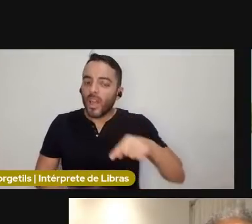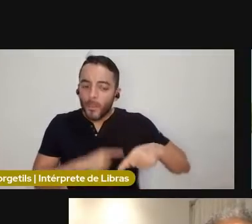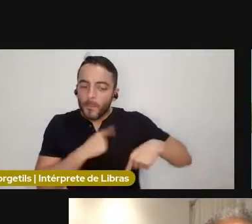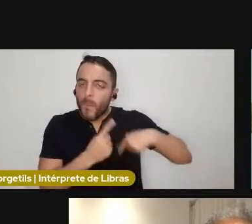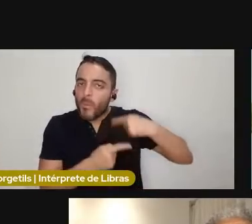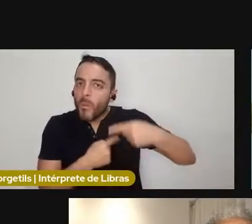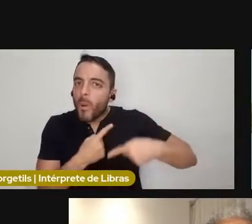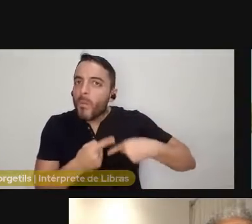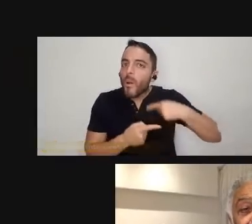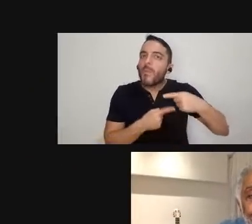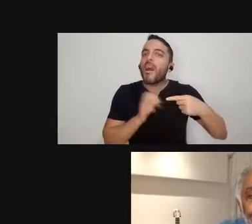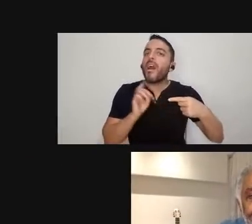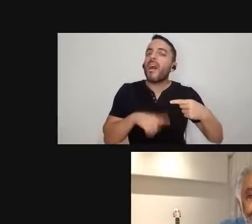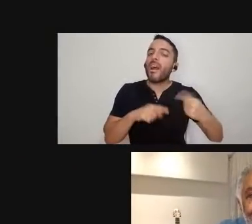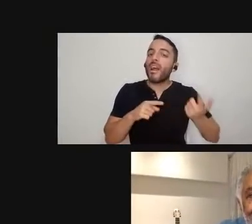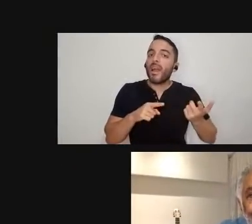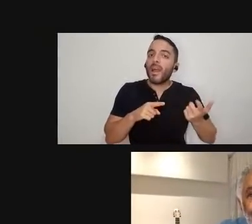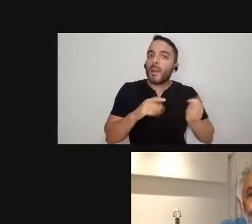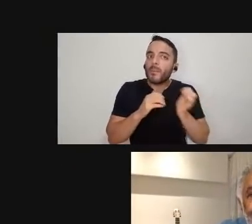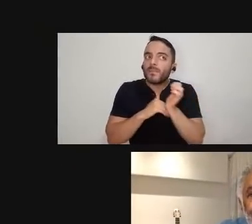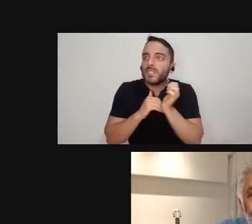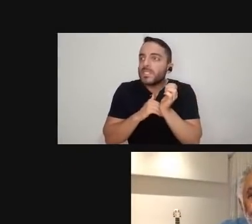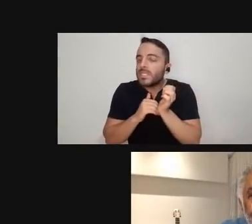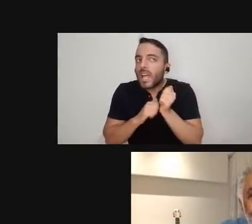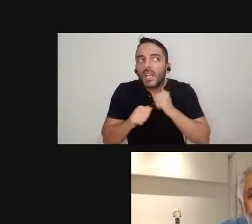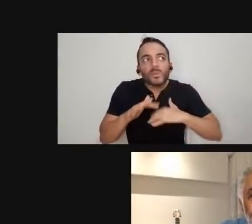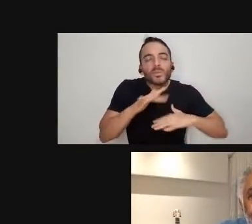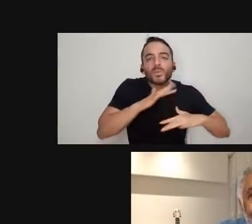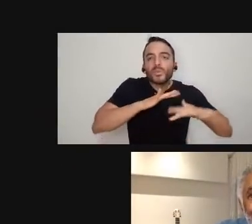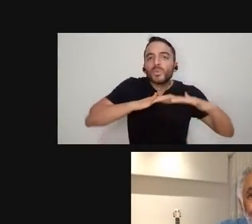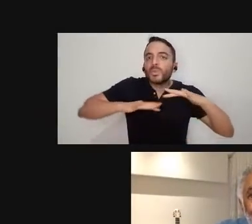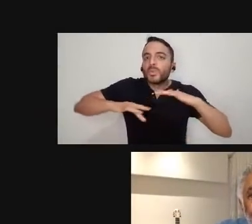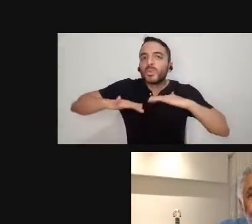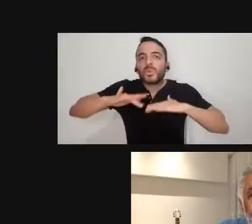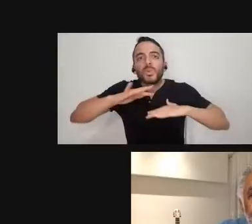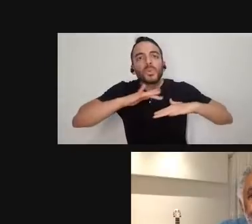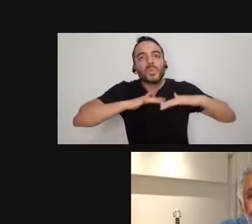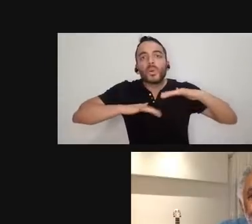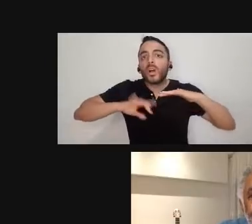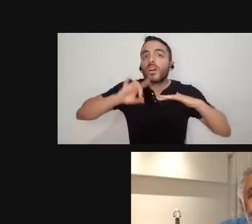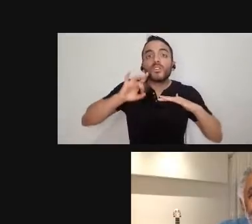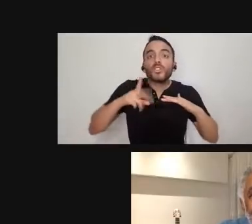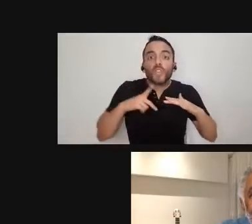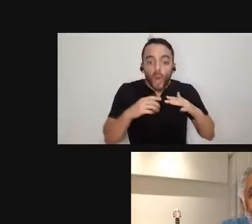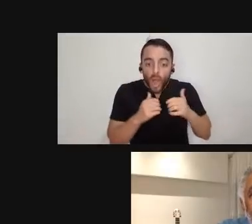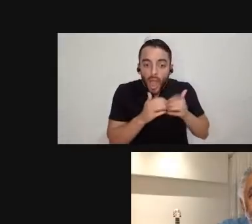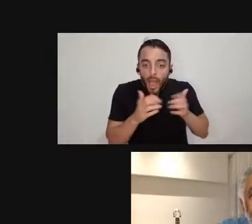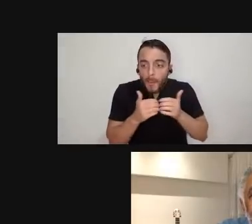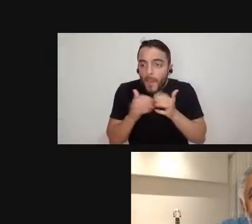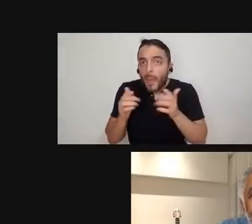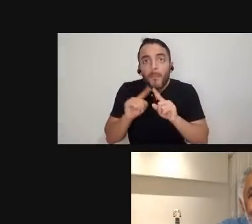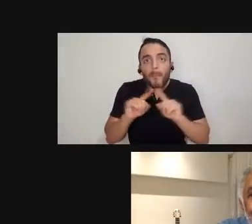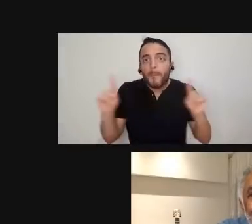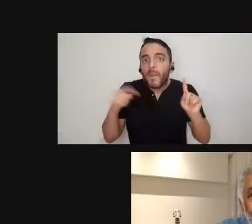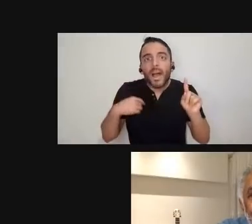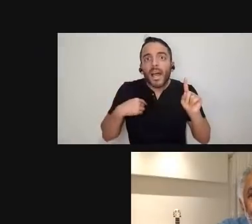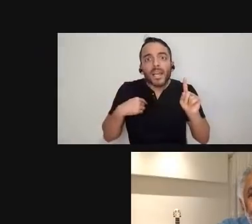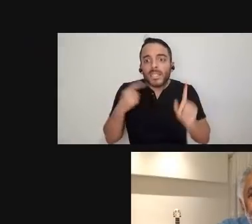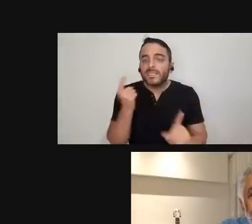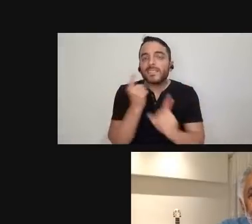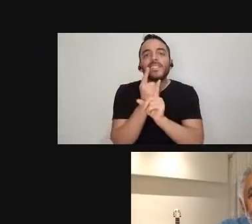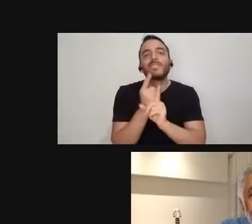mistério. O mistério se desdobra, ele não é nunca decifrado, ele é só desdobramento, ele se desdobra,